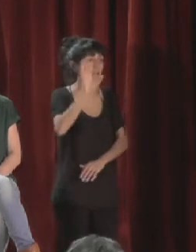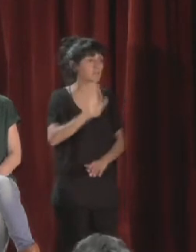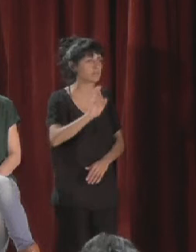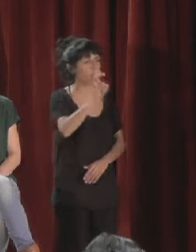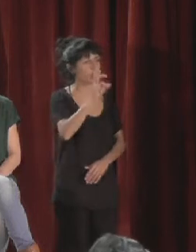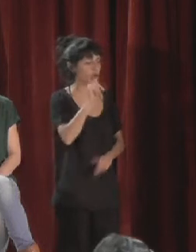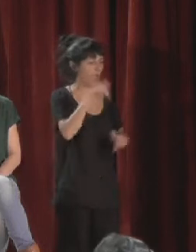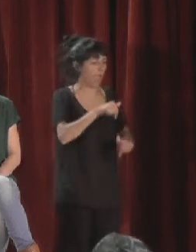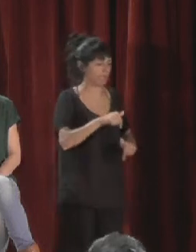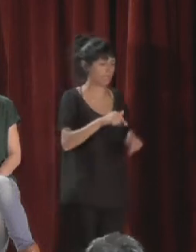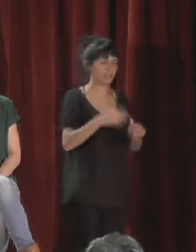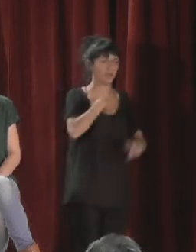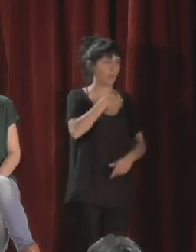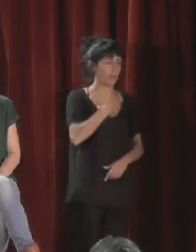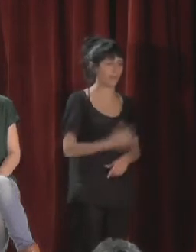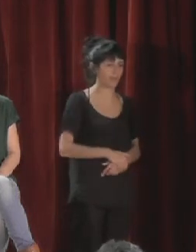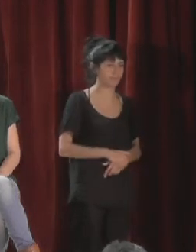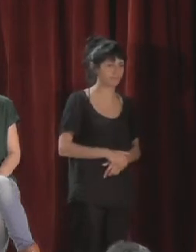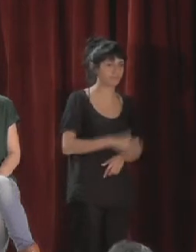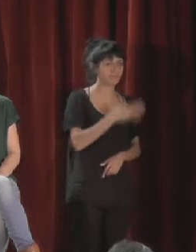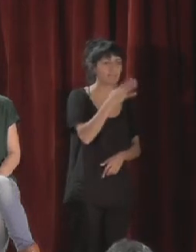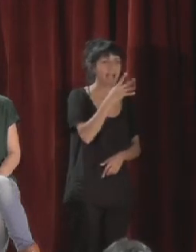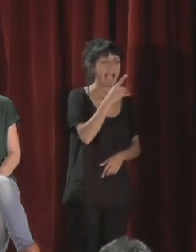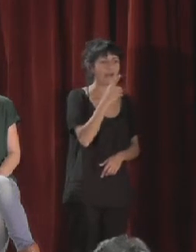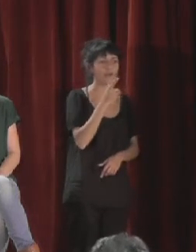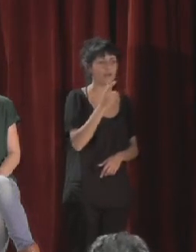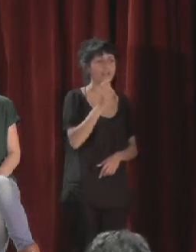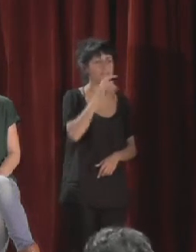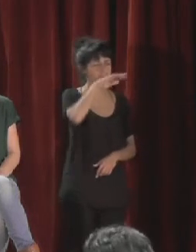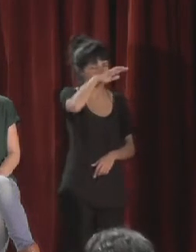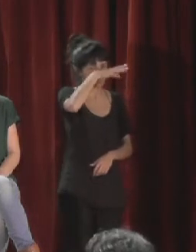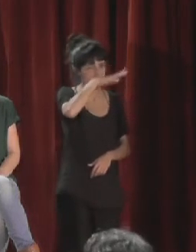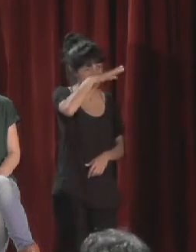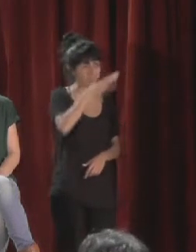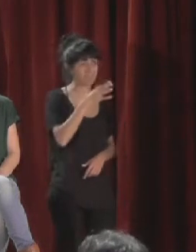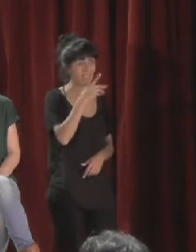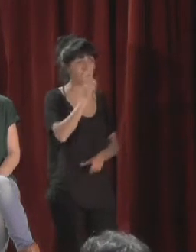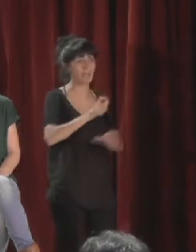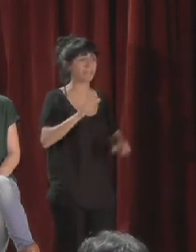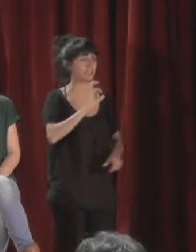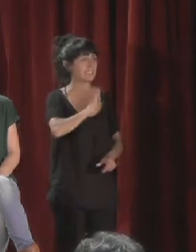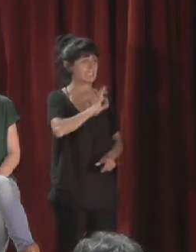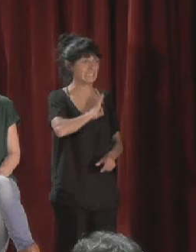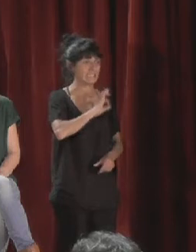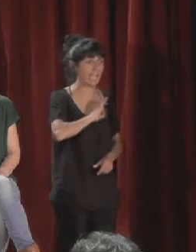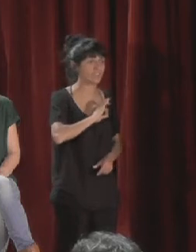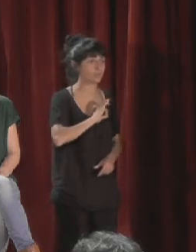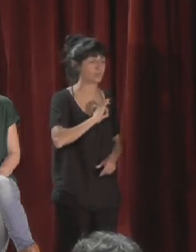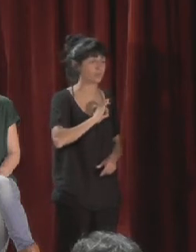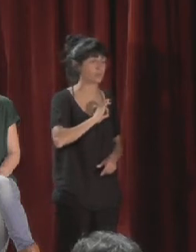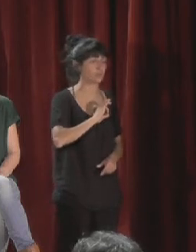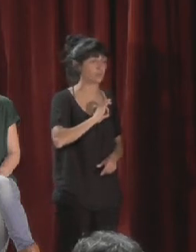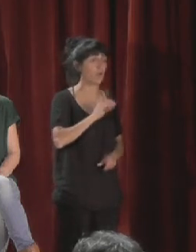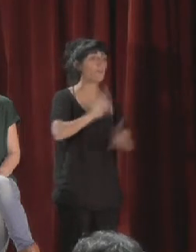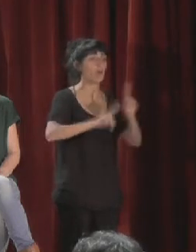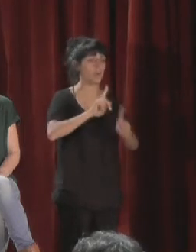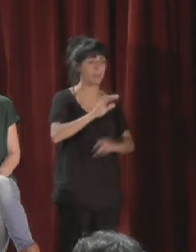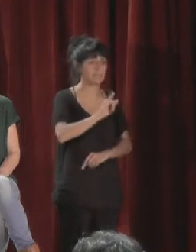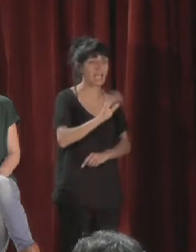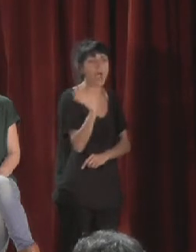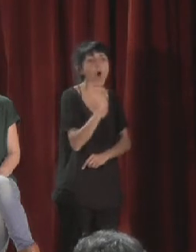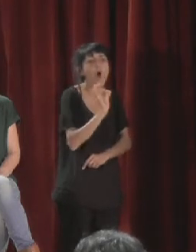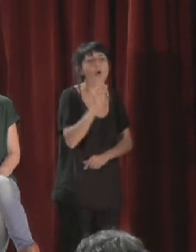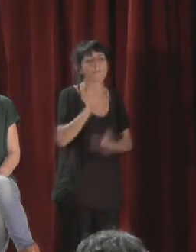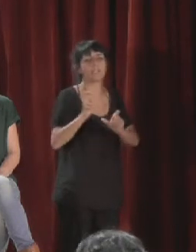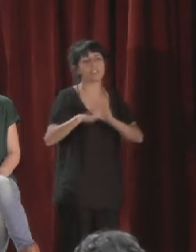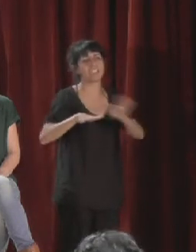sindicalistas judicializados por defender os dereitos da clase obreira. E tantos outros activistas que